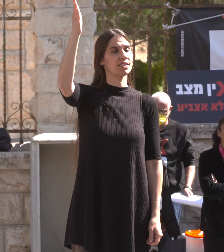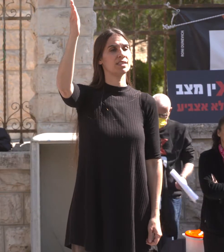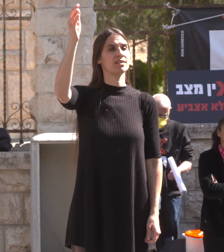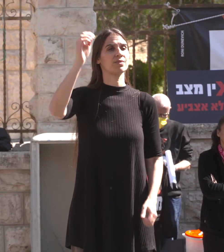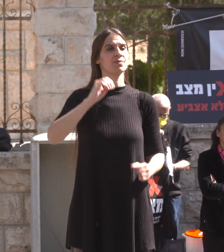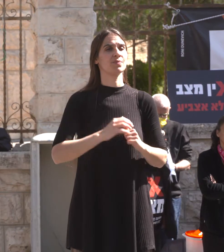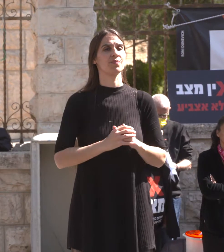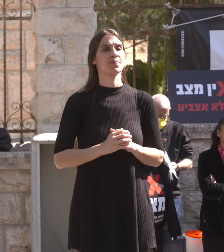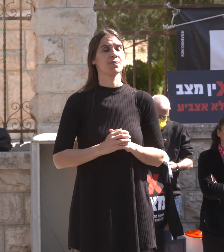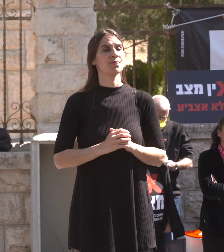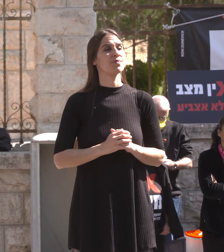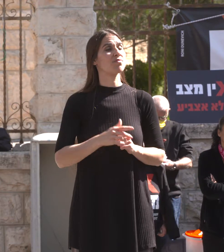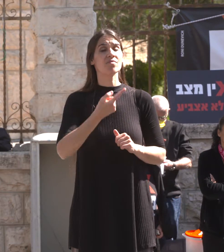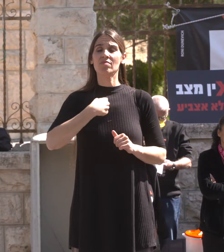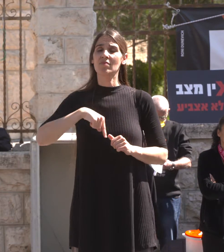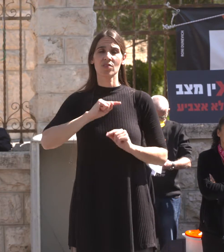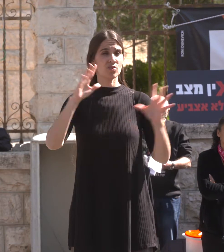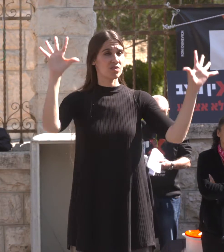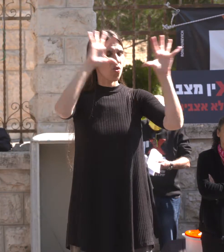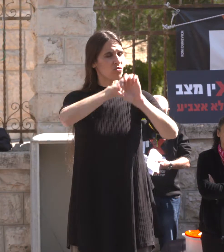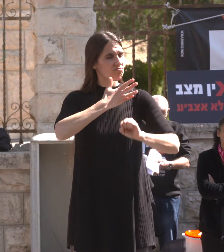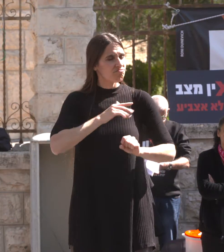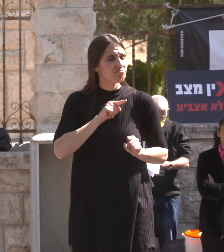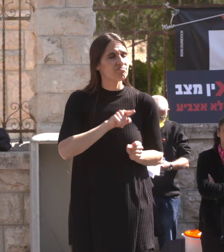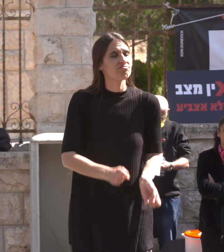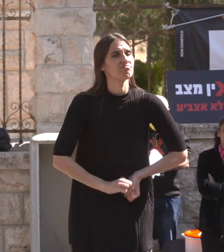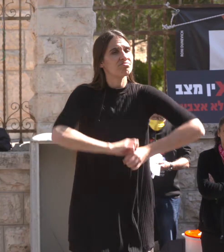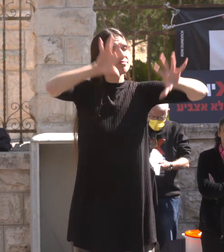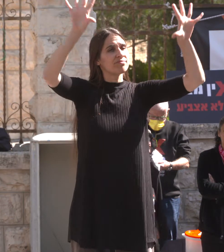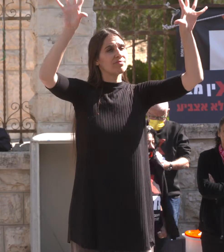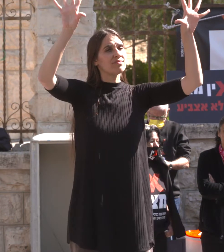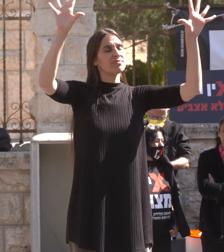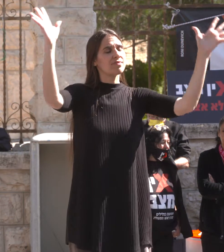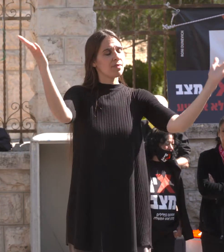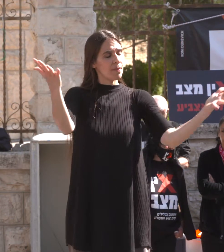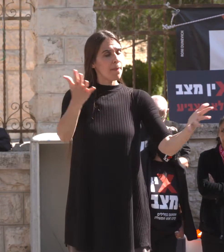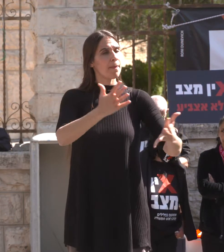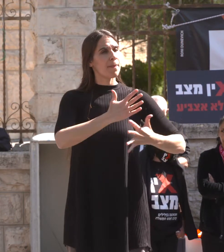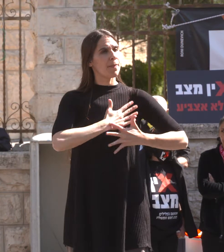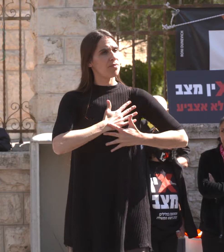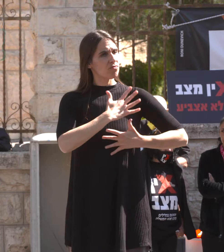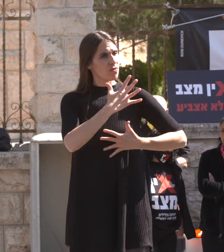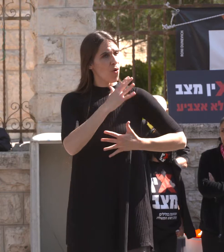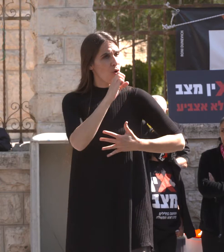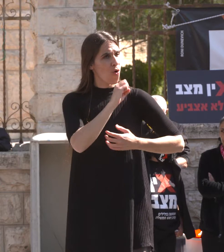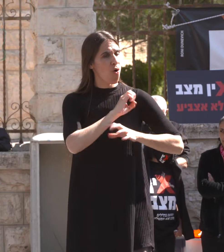והעתיד. בנו חושך להאיר, בליבנו